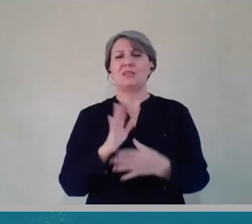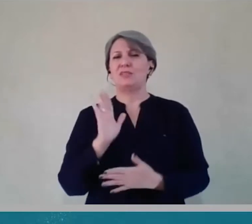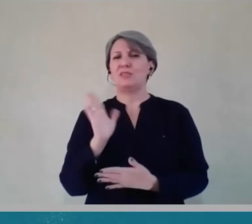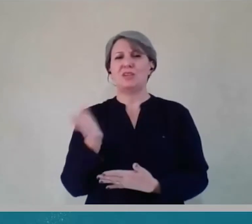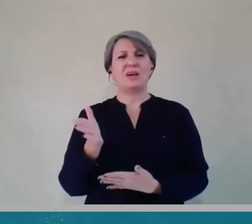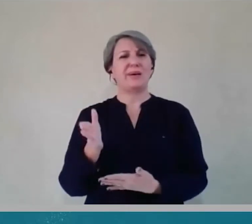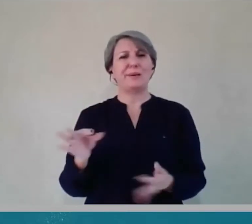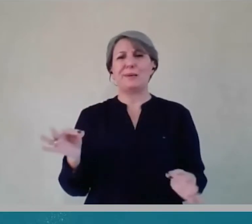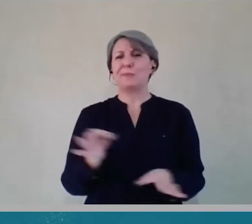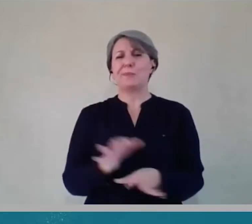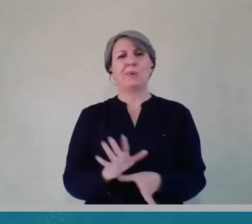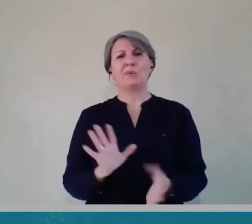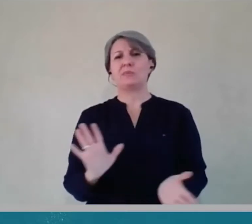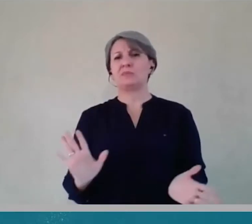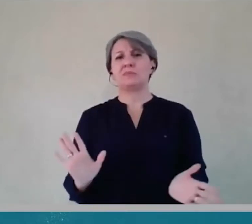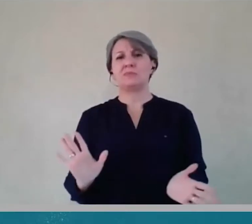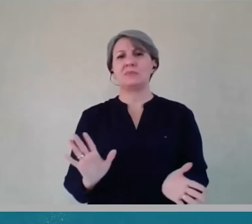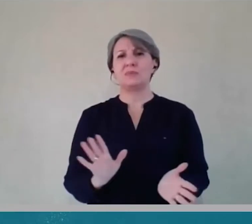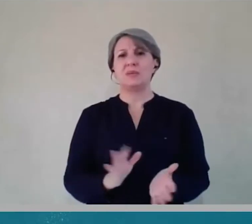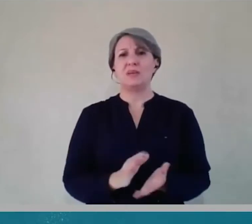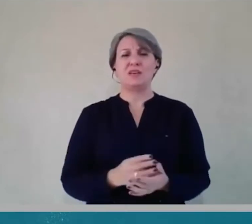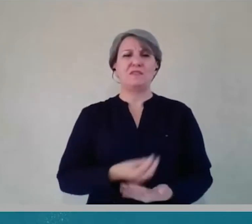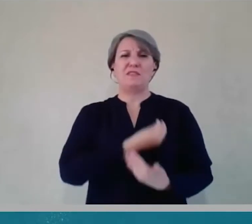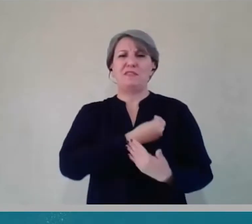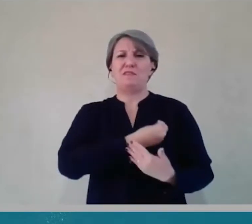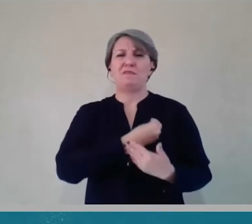em dissoluções,